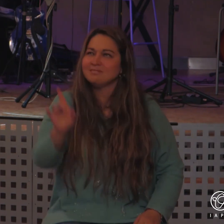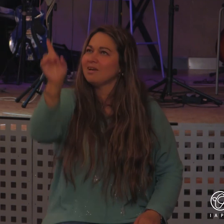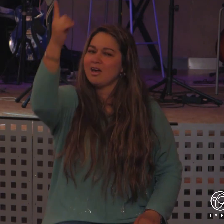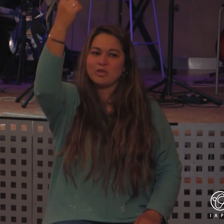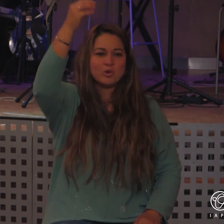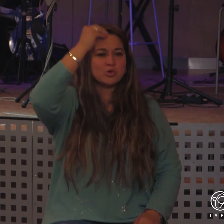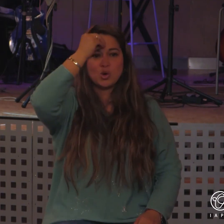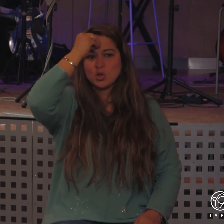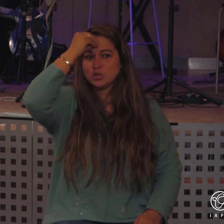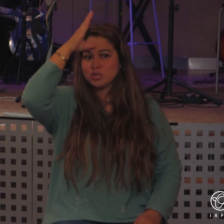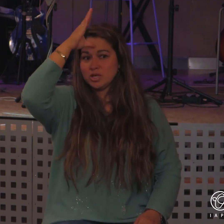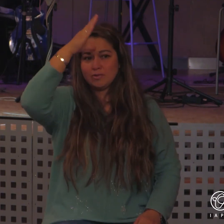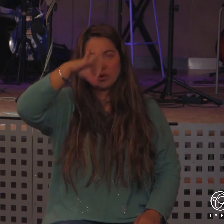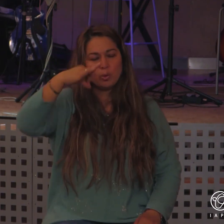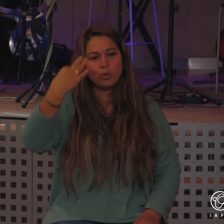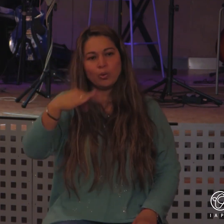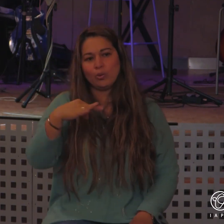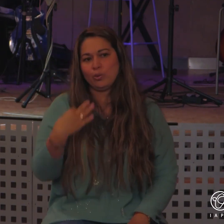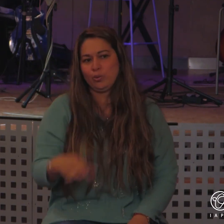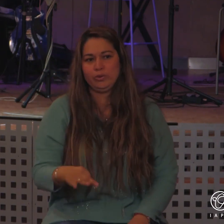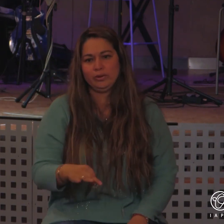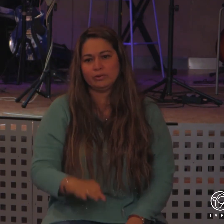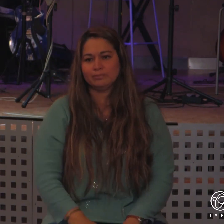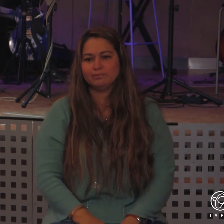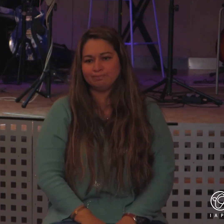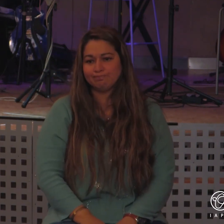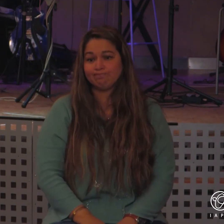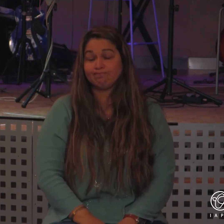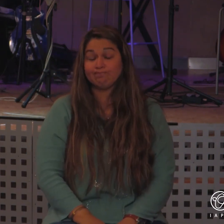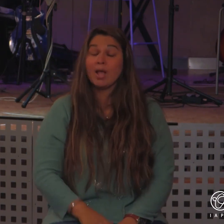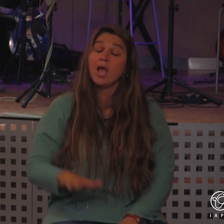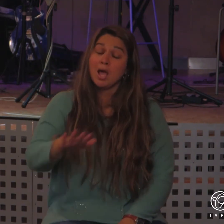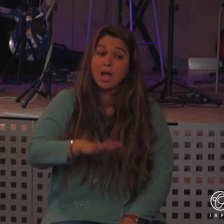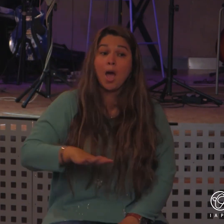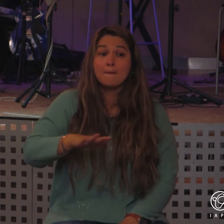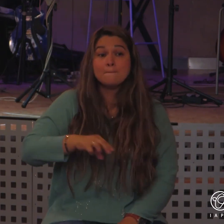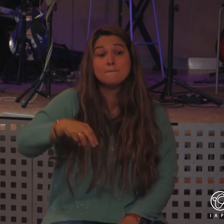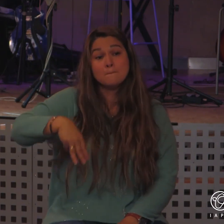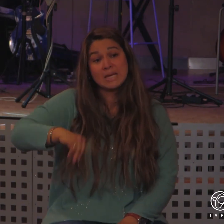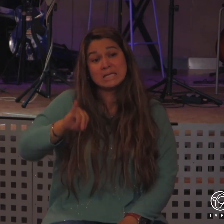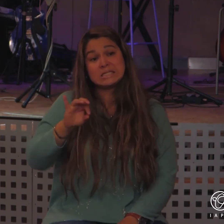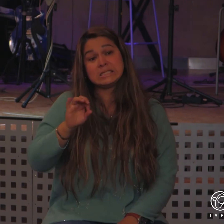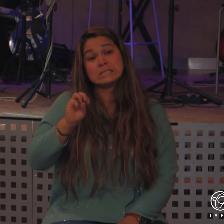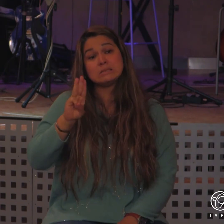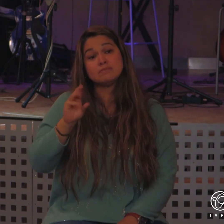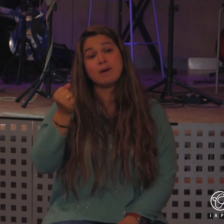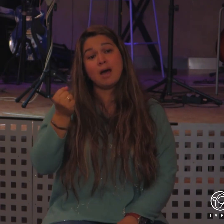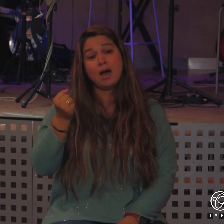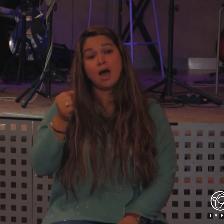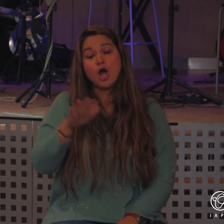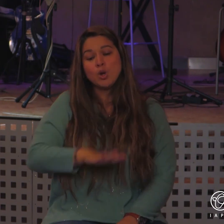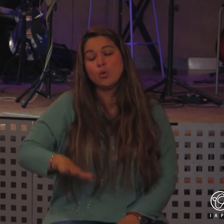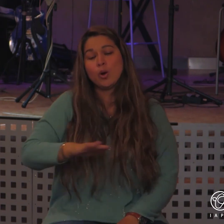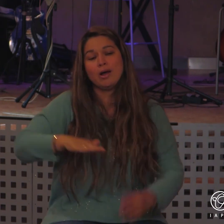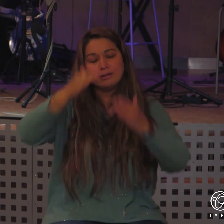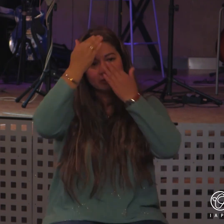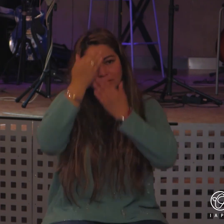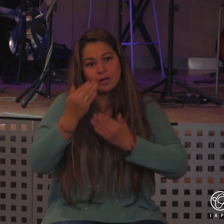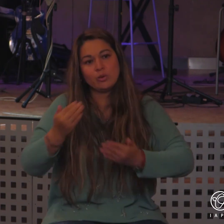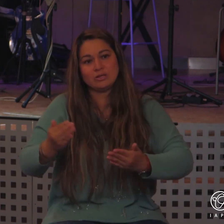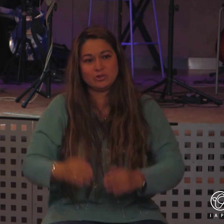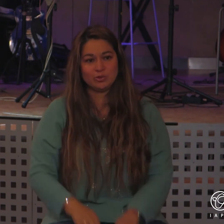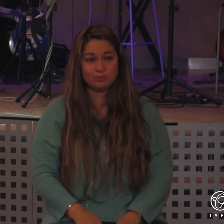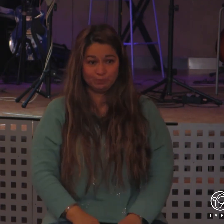Judas. Esto es un lugar de adoración. Mizpa es un lugar de adoración. Por eso verso 10, mientras Samuel sacrificaba